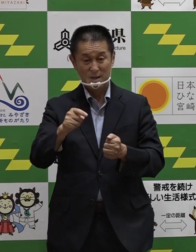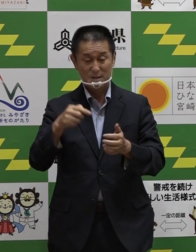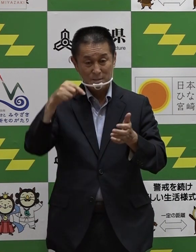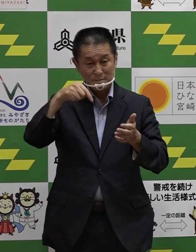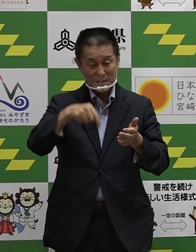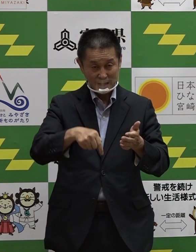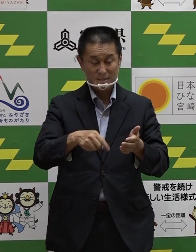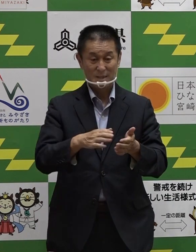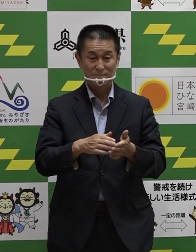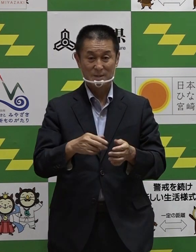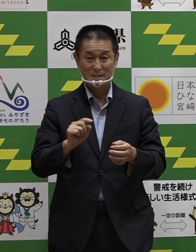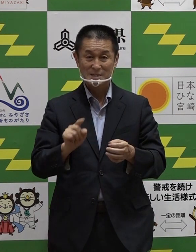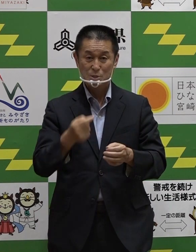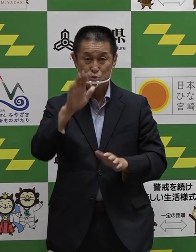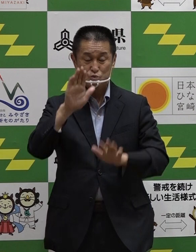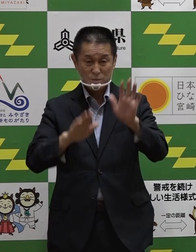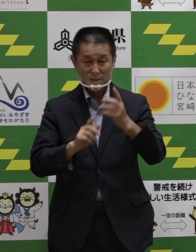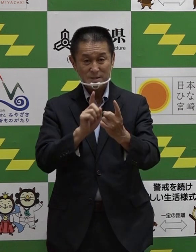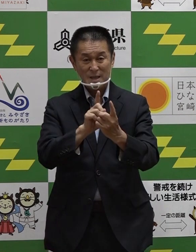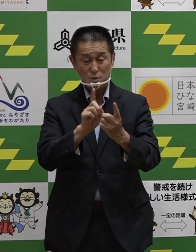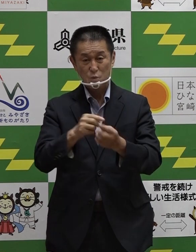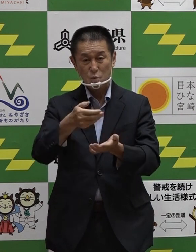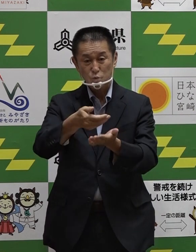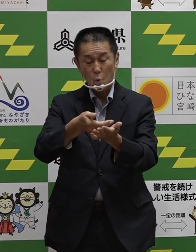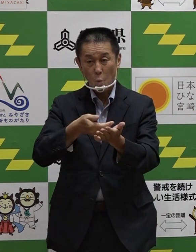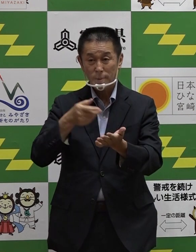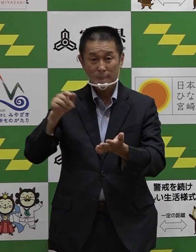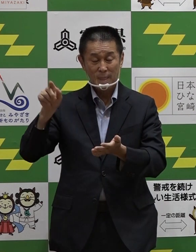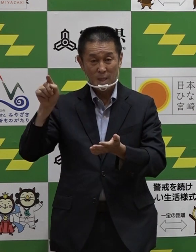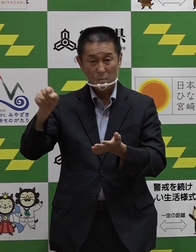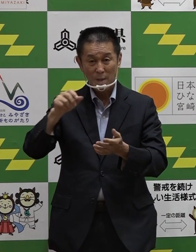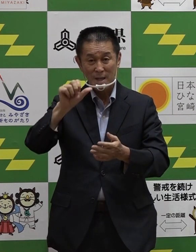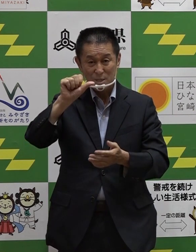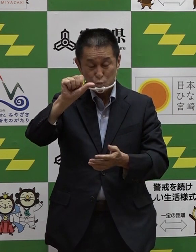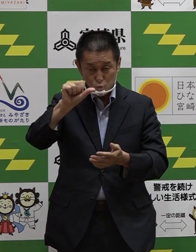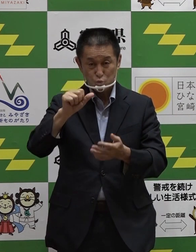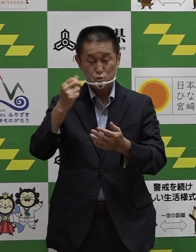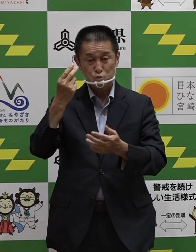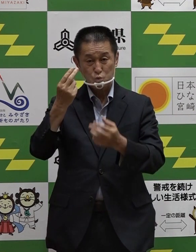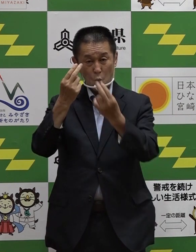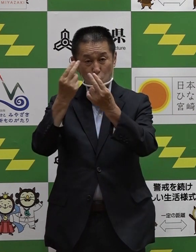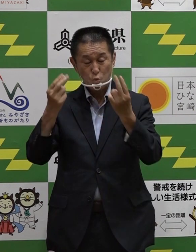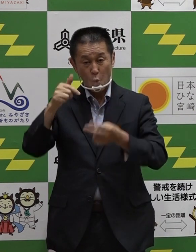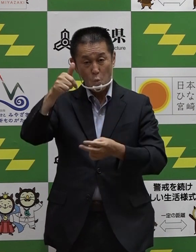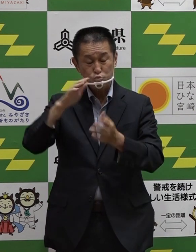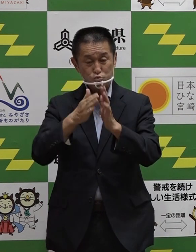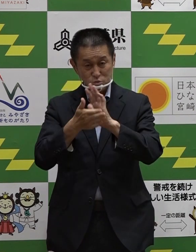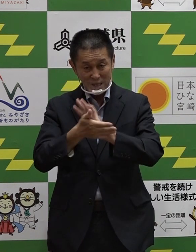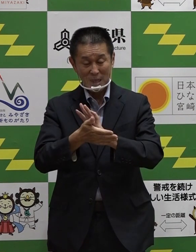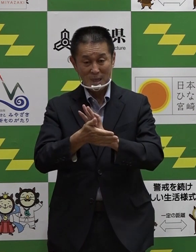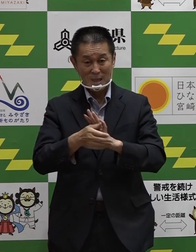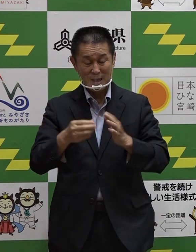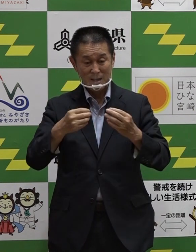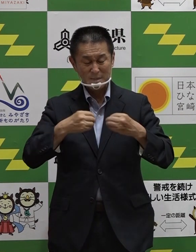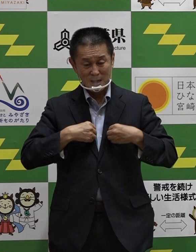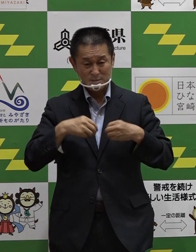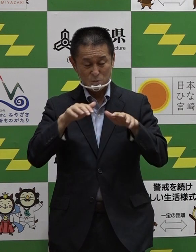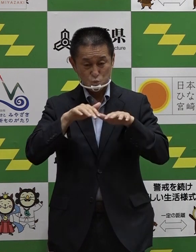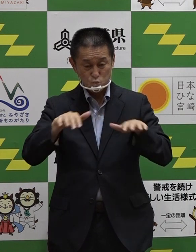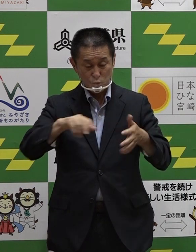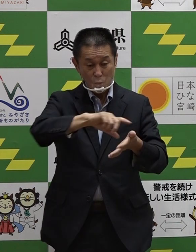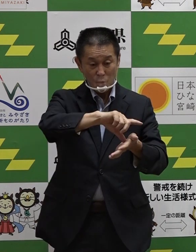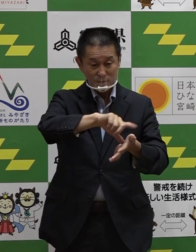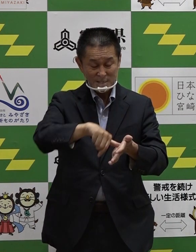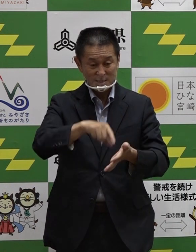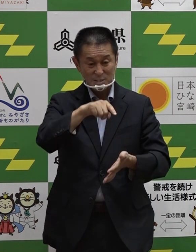最終的に緊急事態宣言の対象として残っておりました5都道県、それから感染流行地域として